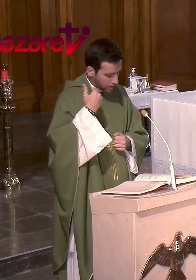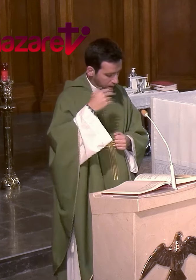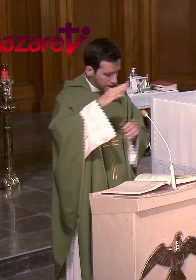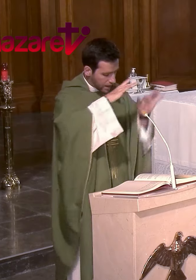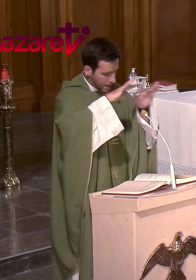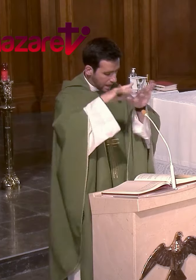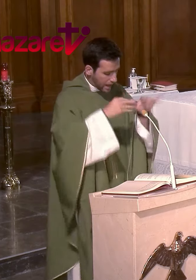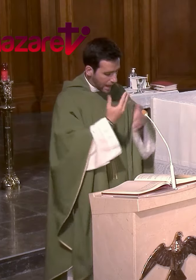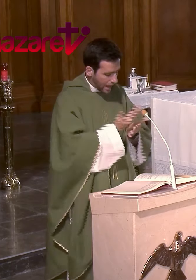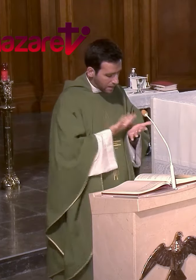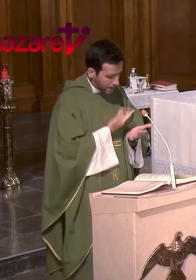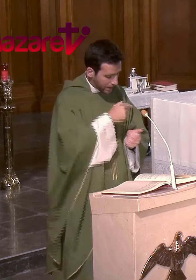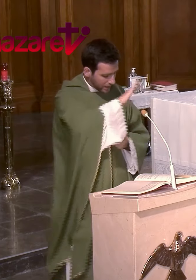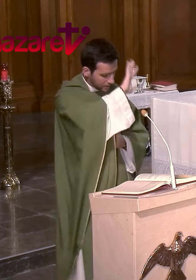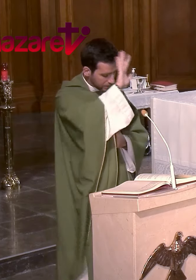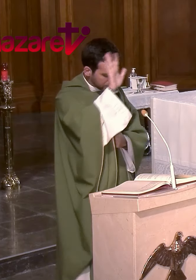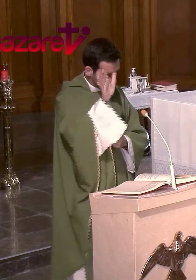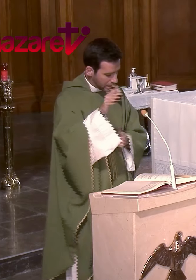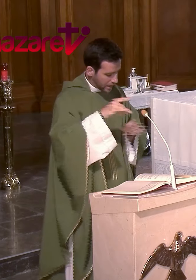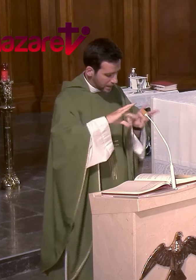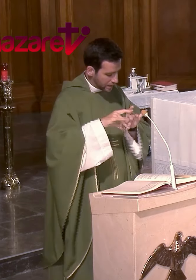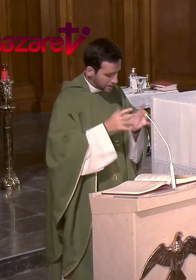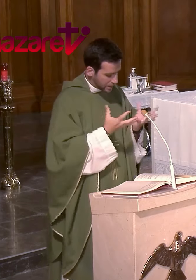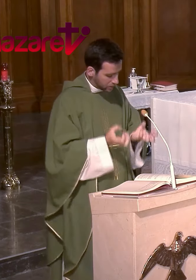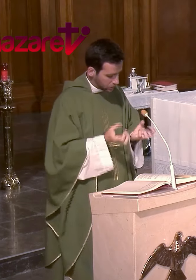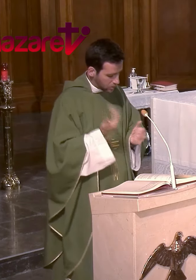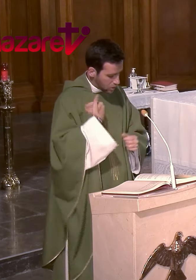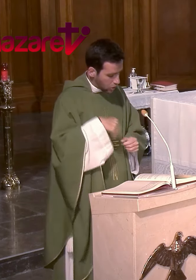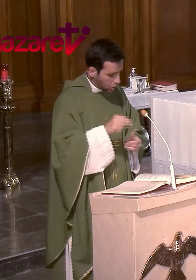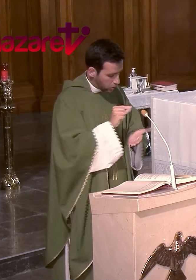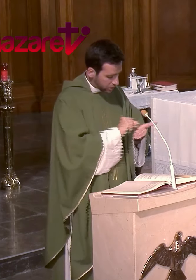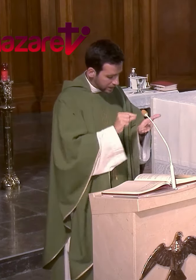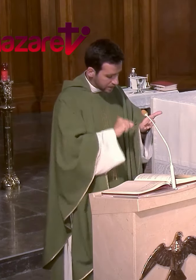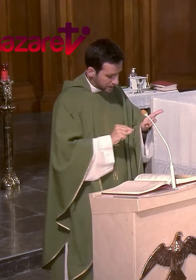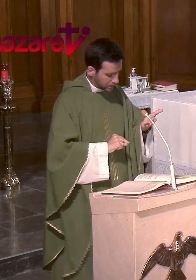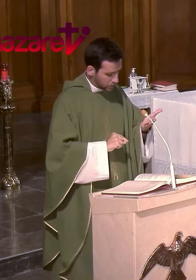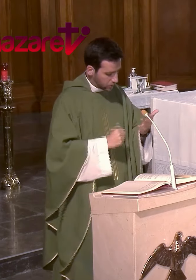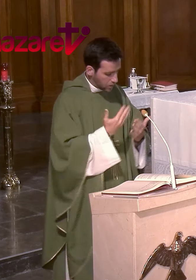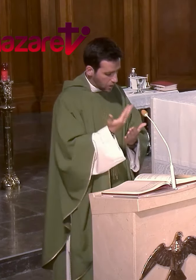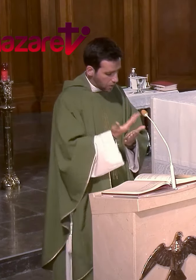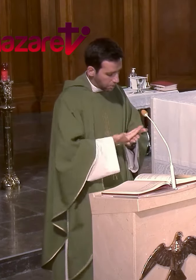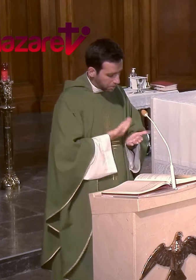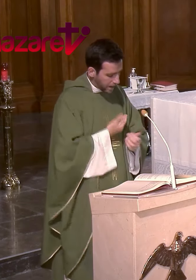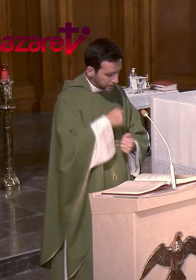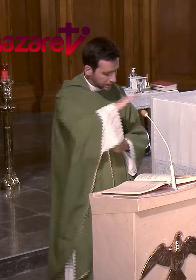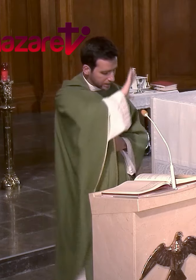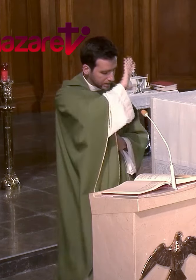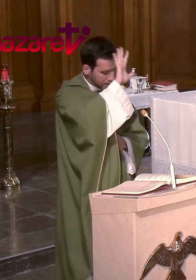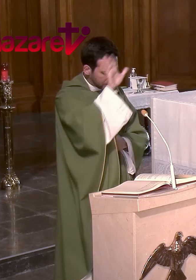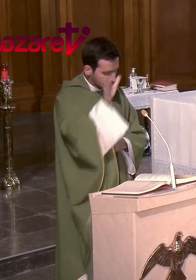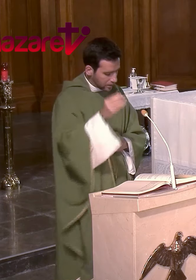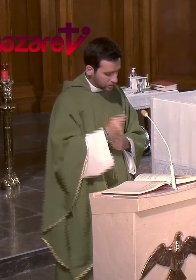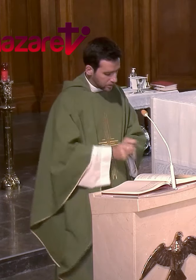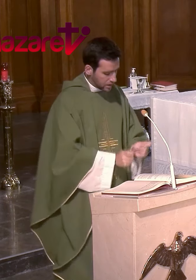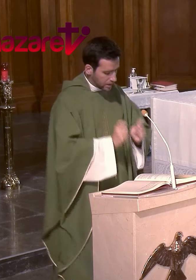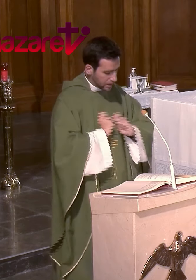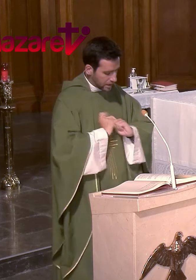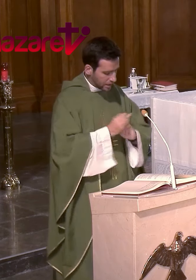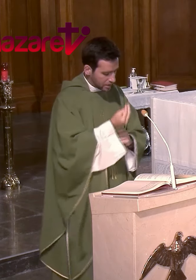comieron el maná en el desierto, como está escrito: pan del